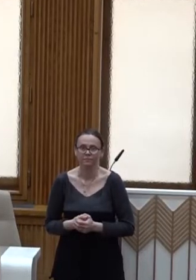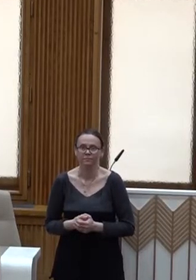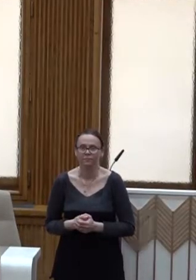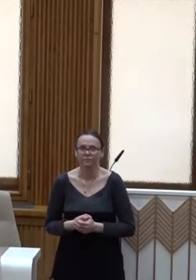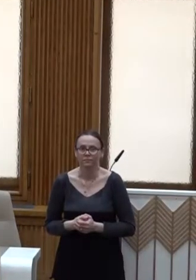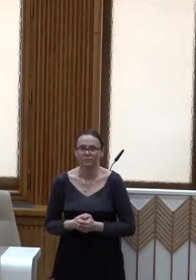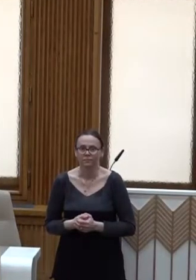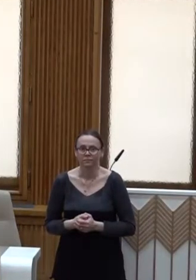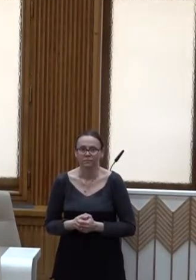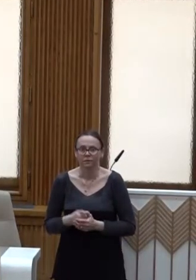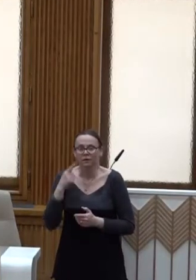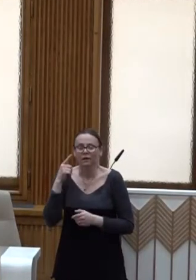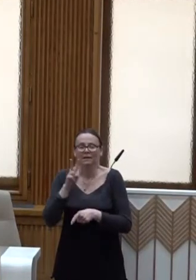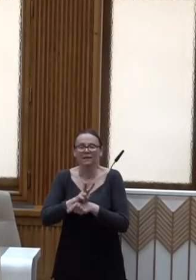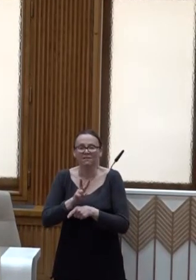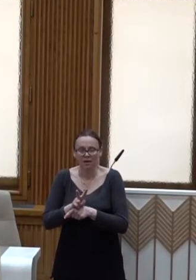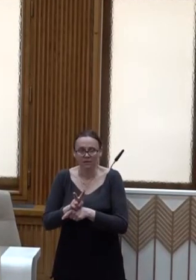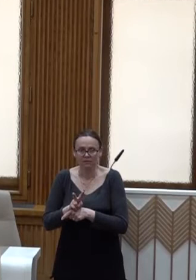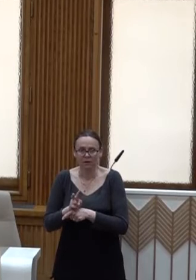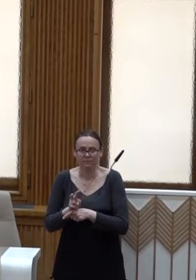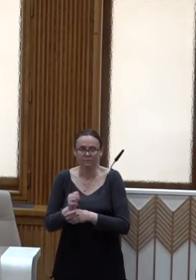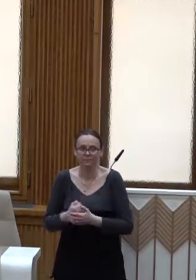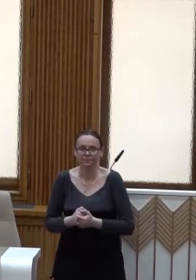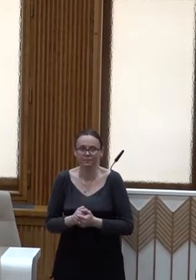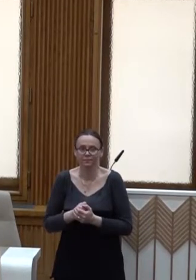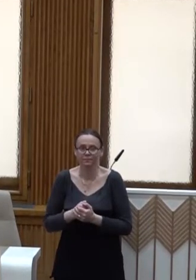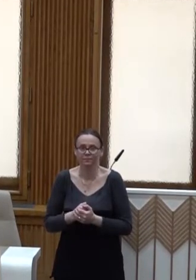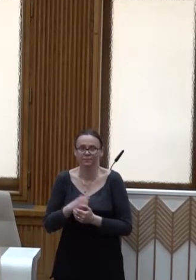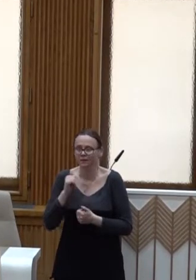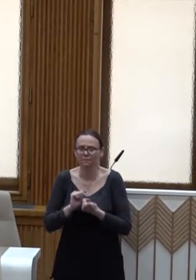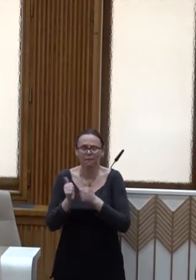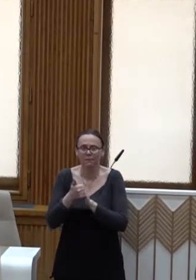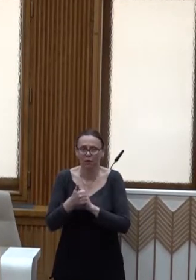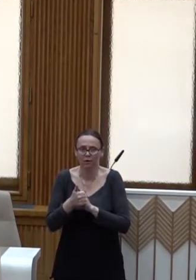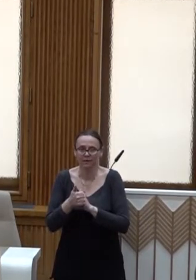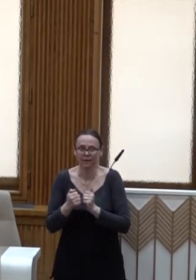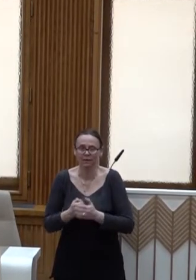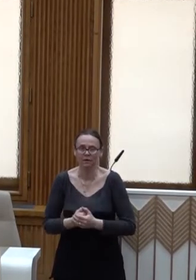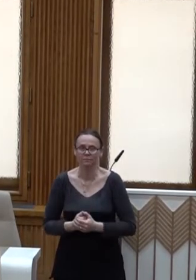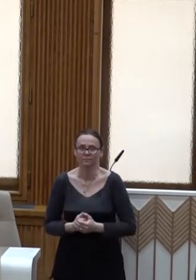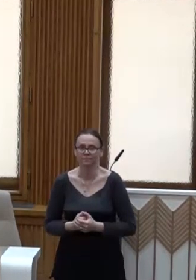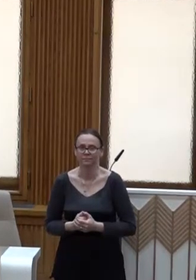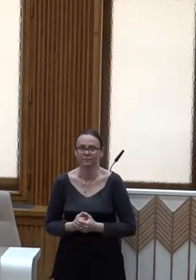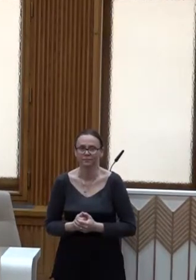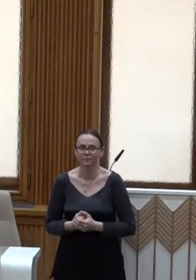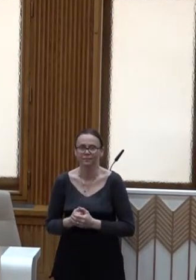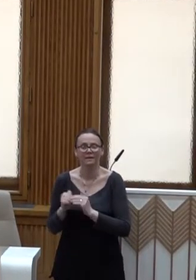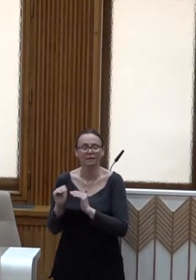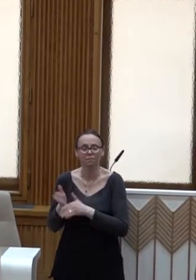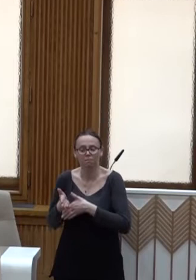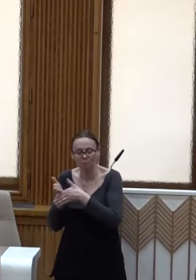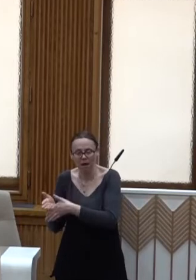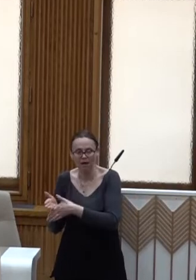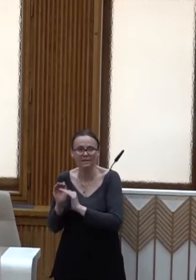In seveda, kar se tiče varstva, je absolutna prioriteta zagotoviti in pomagati